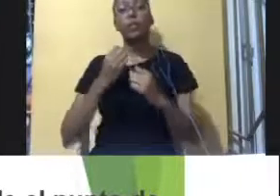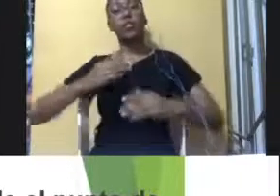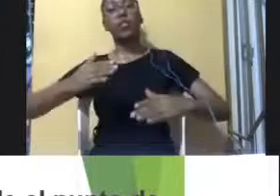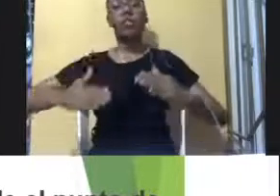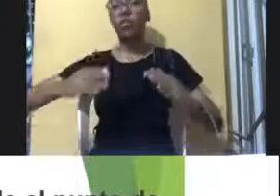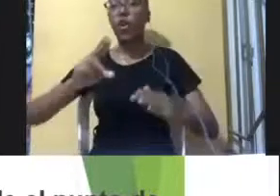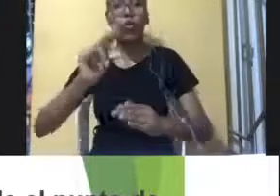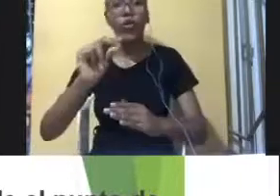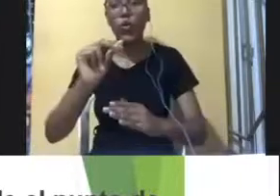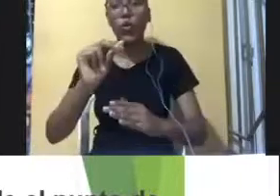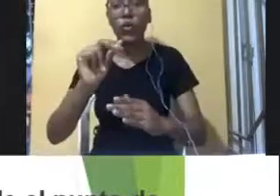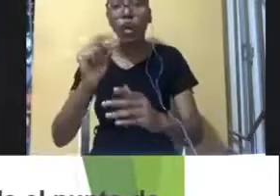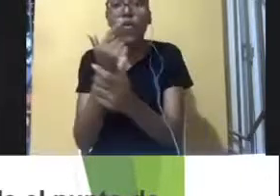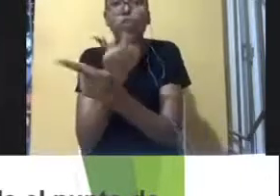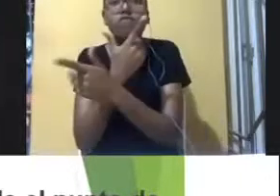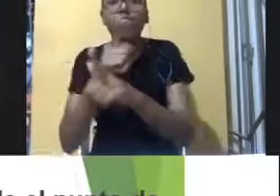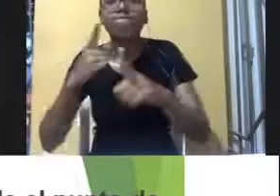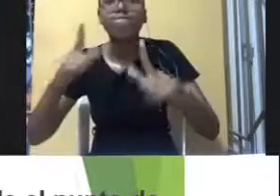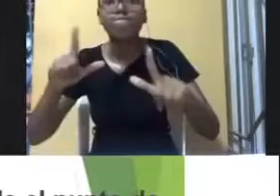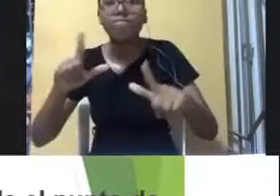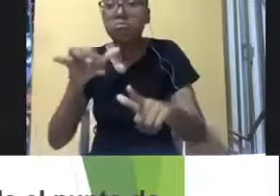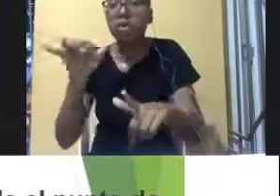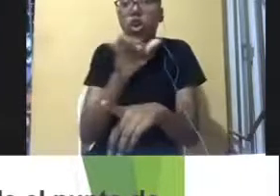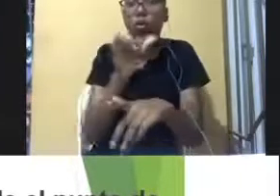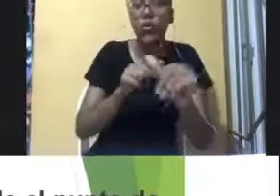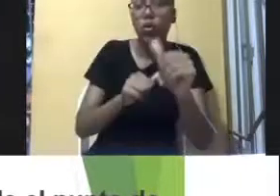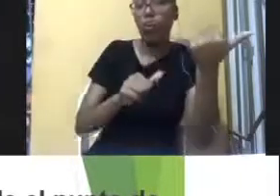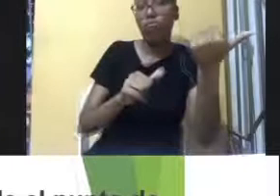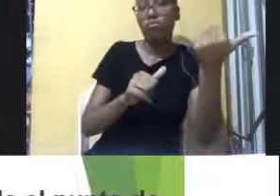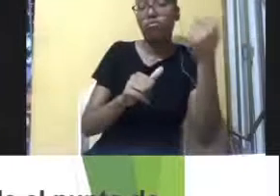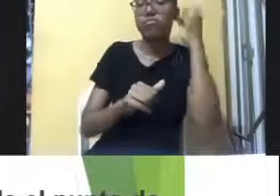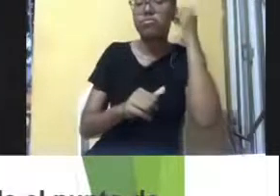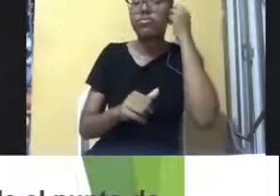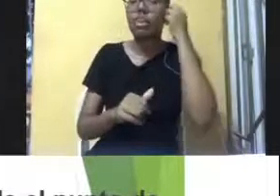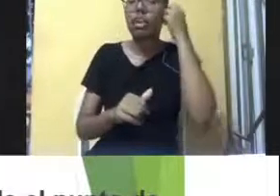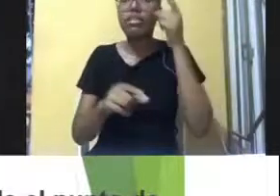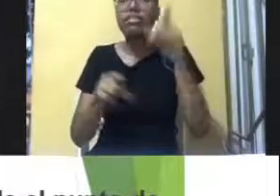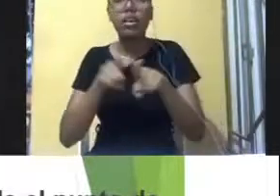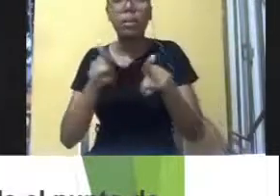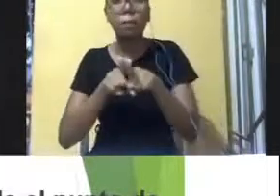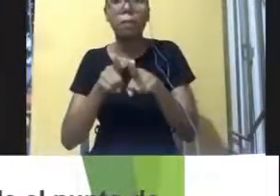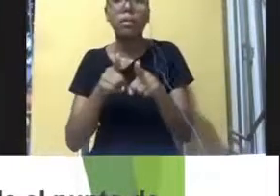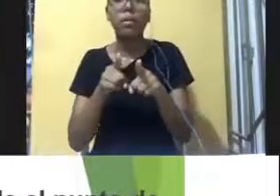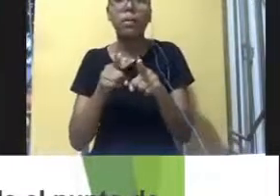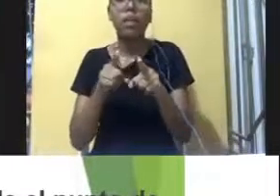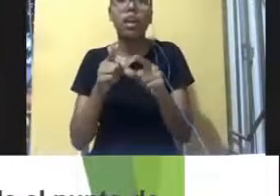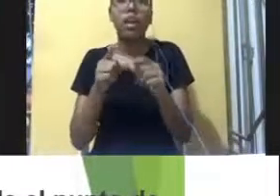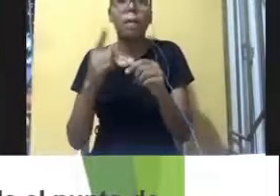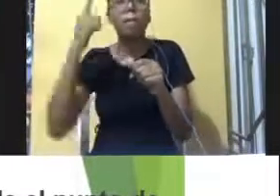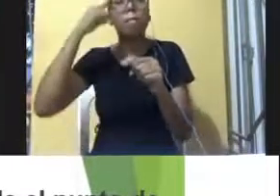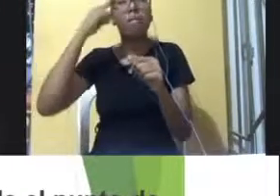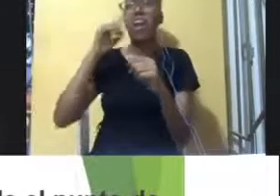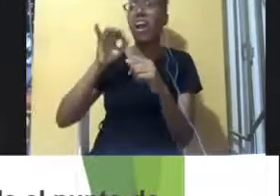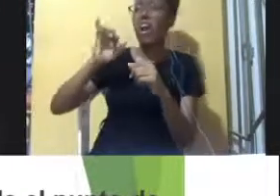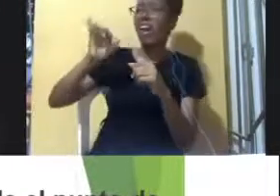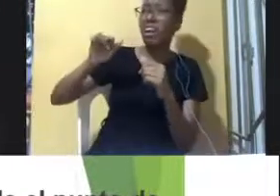como cualquiera otra. También están los mitos de que era mimo, no lo es,